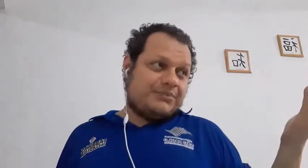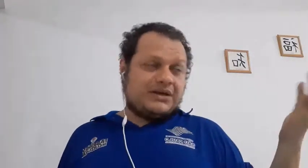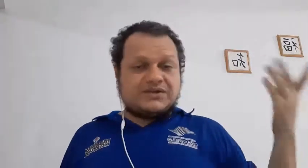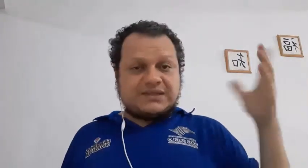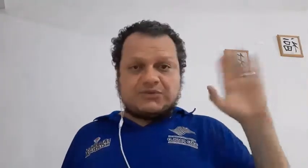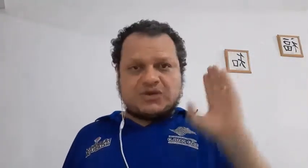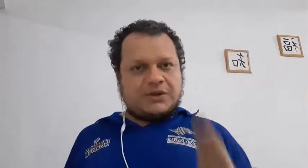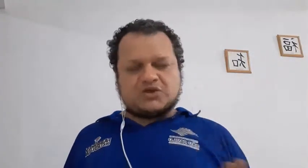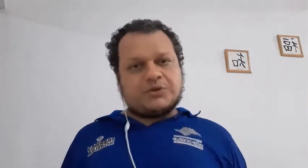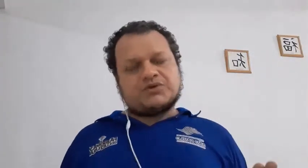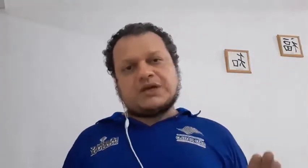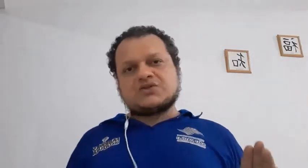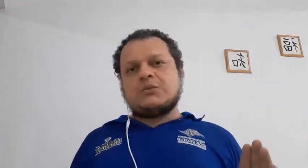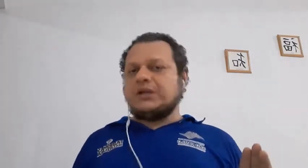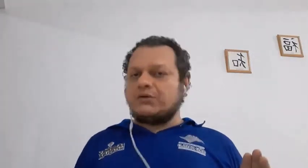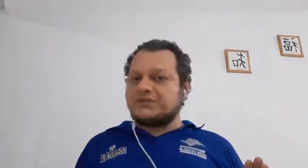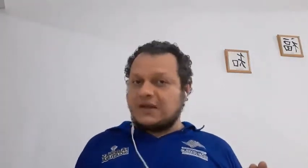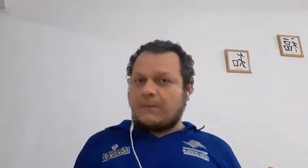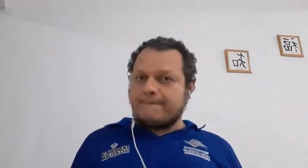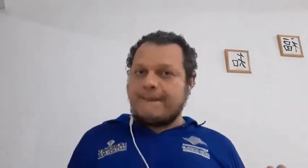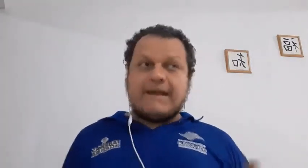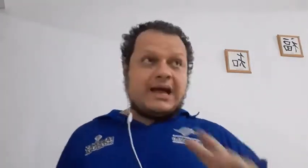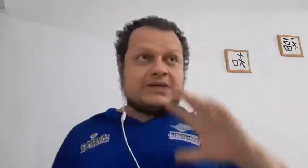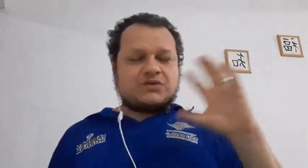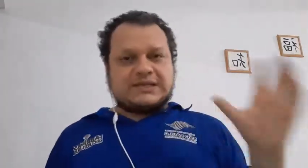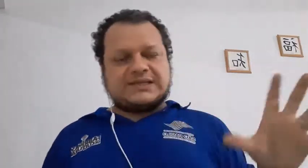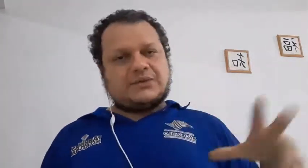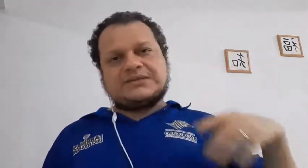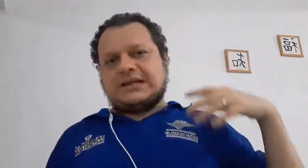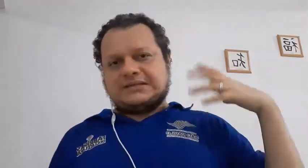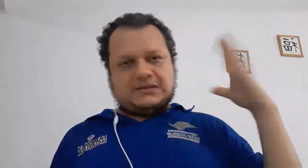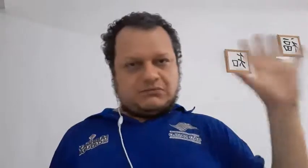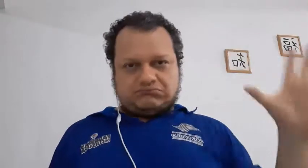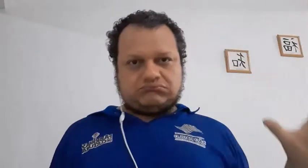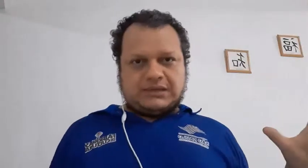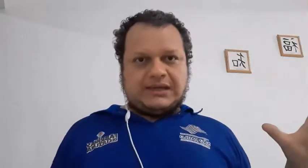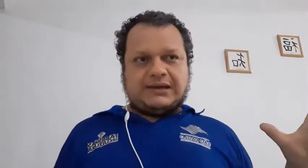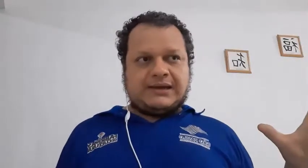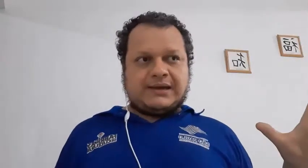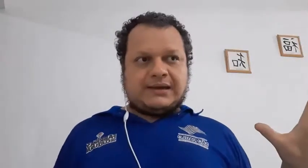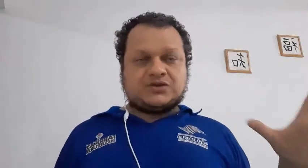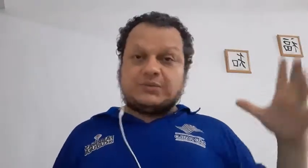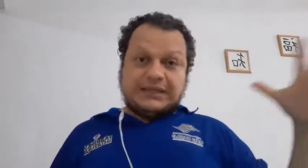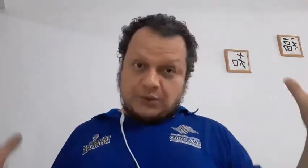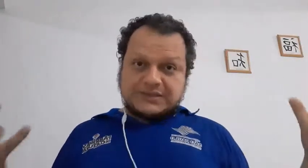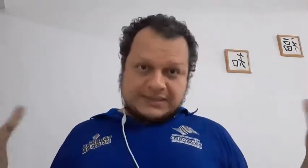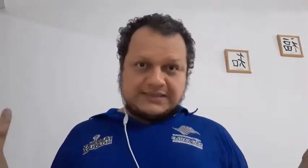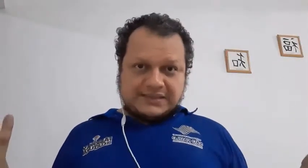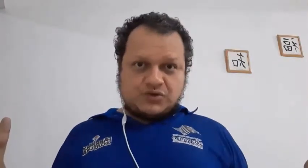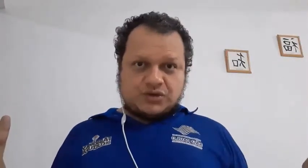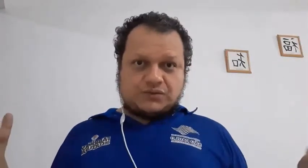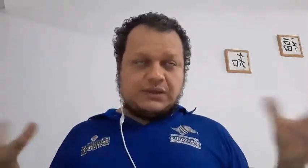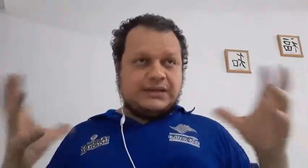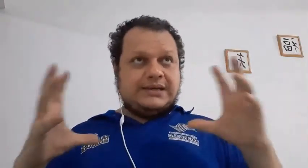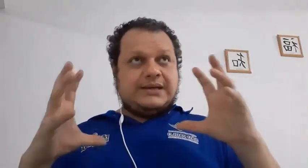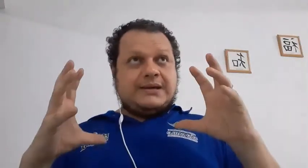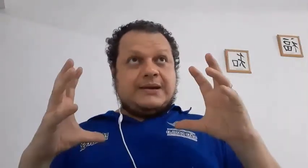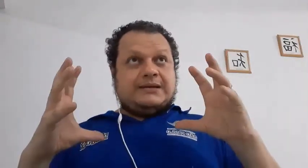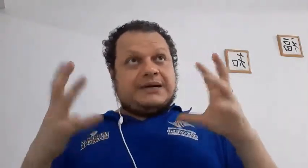nós temos somente o português como língua oficial. As outras línguas, elas são, né, sublínguas, né, nesse sentido. Mas a